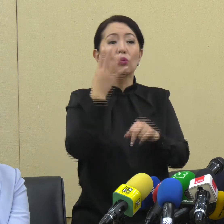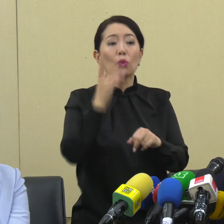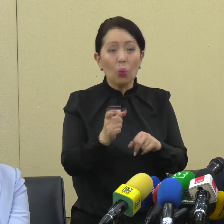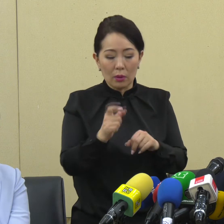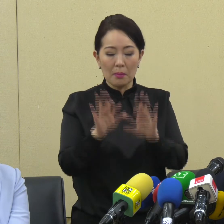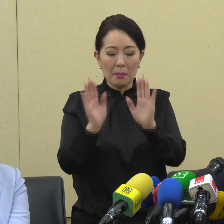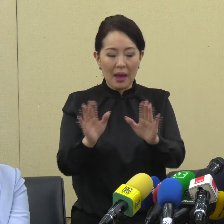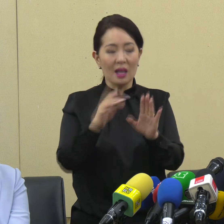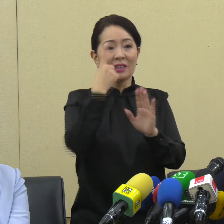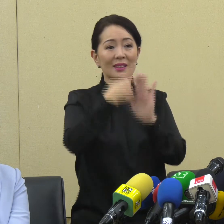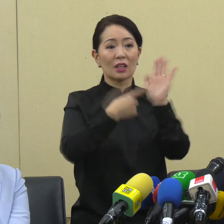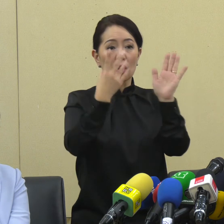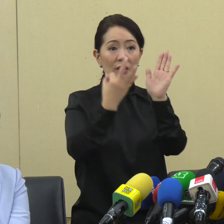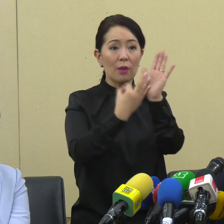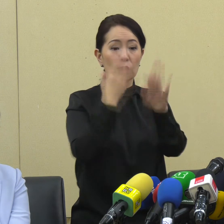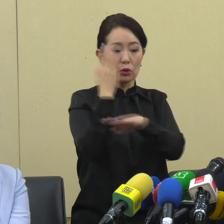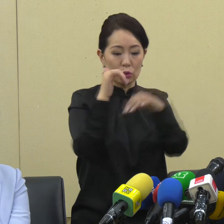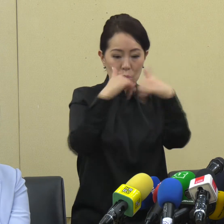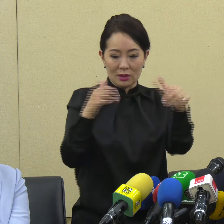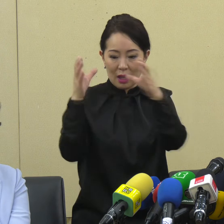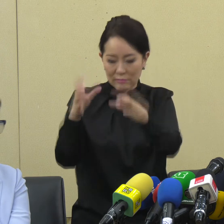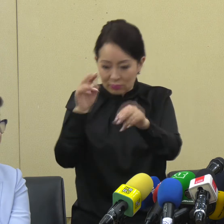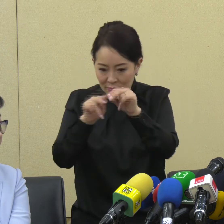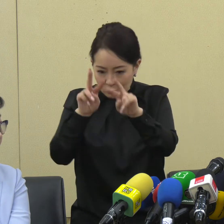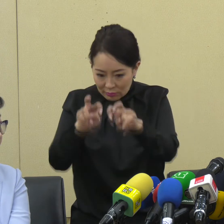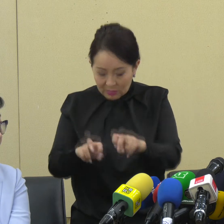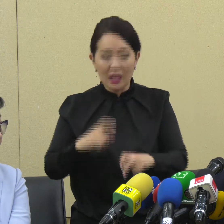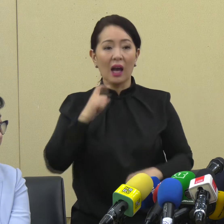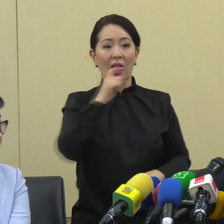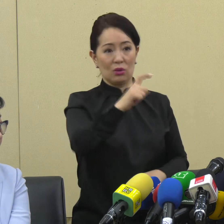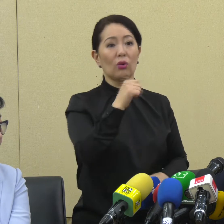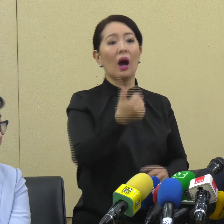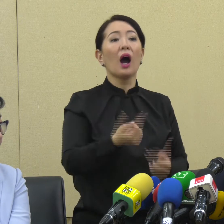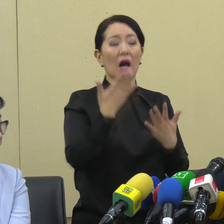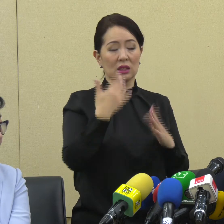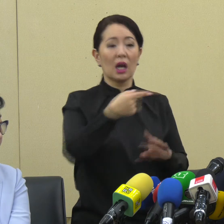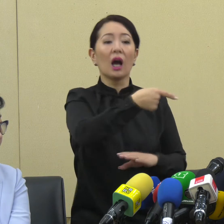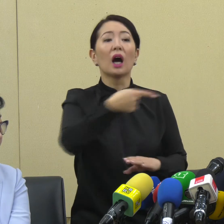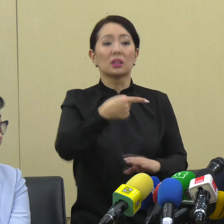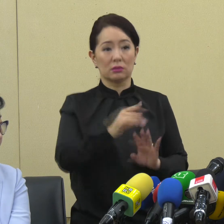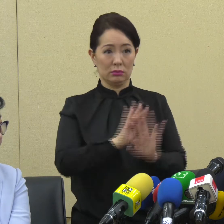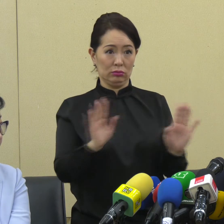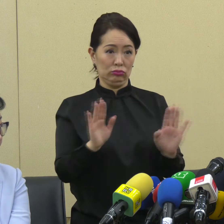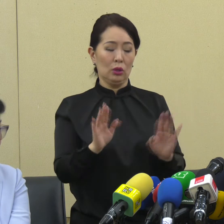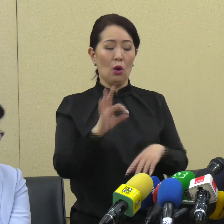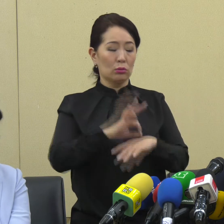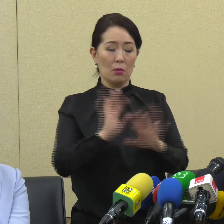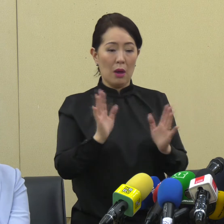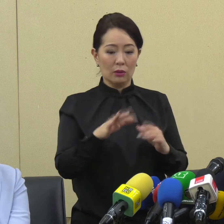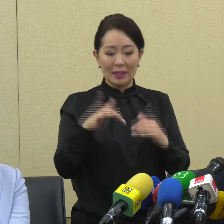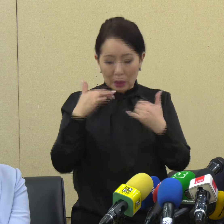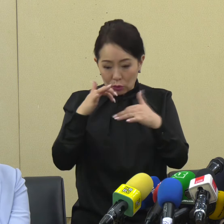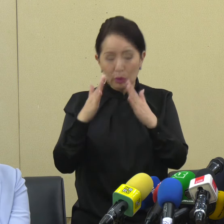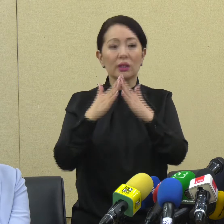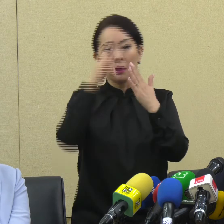28-нд тусгаарлсан. Энэний хариу бол сөрөг гарсан учраас бид нар зөвлөгөө өгөөд гаргасан байгаа.